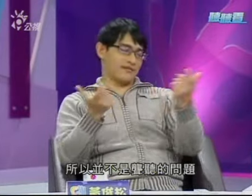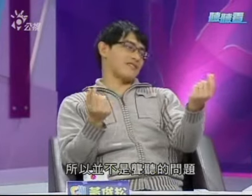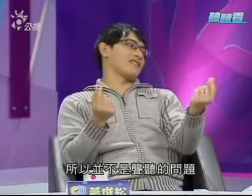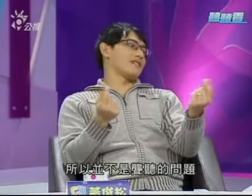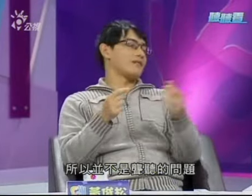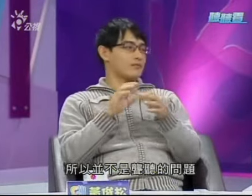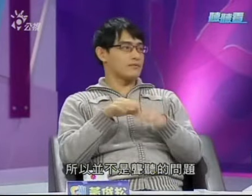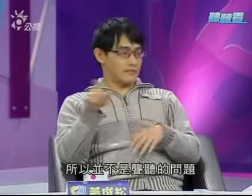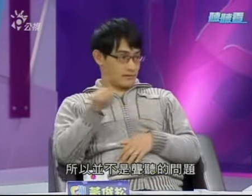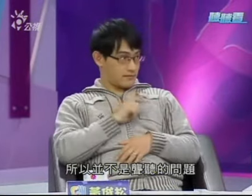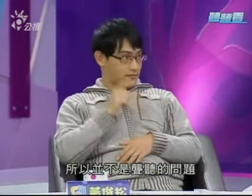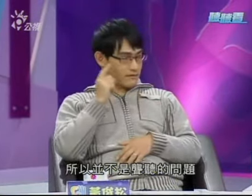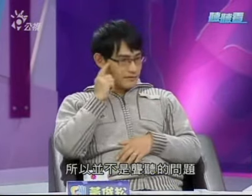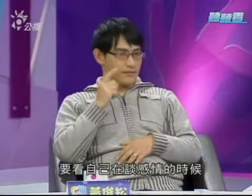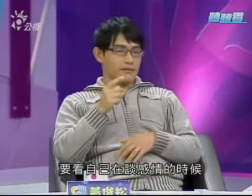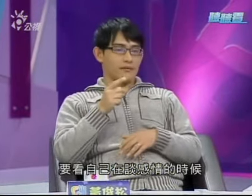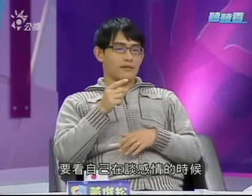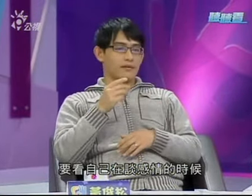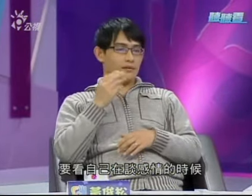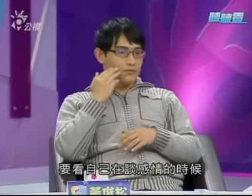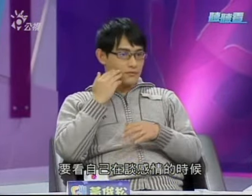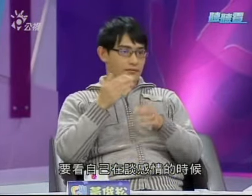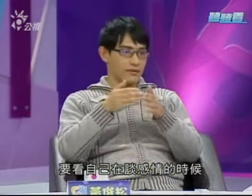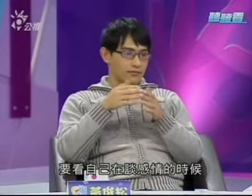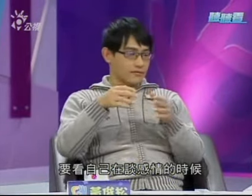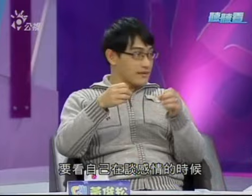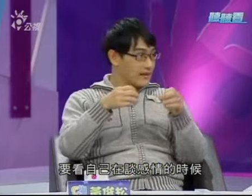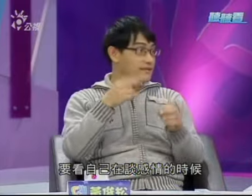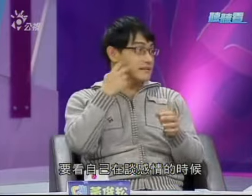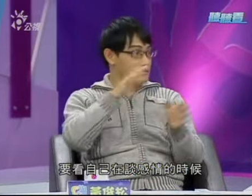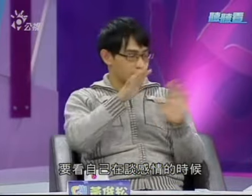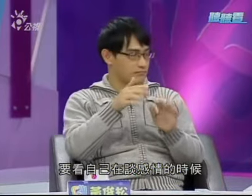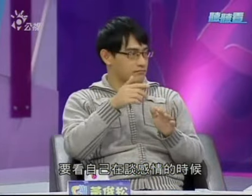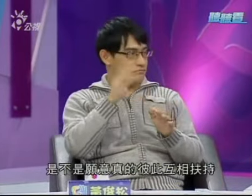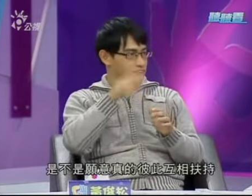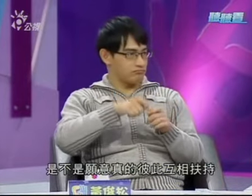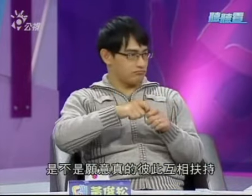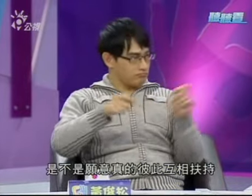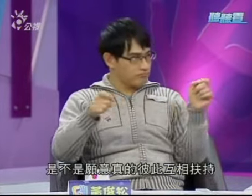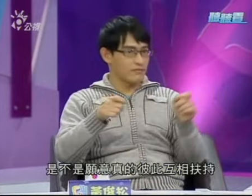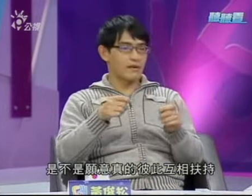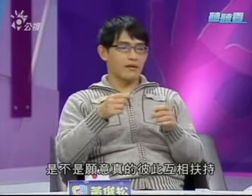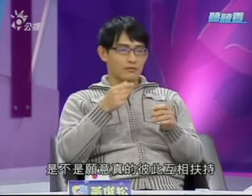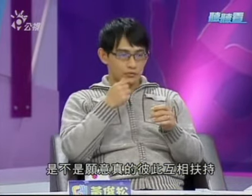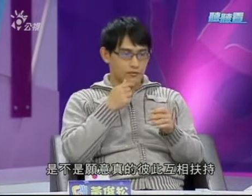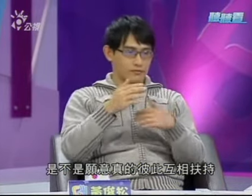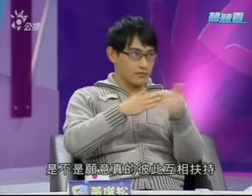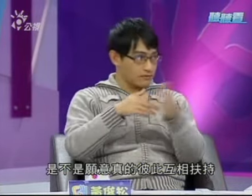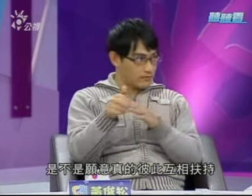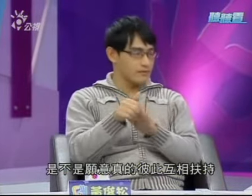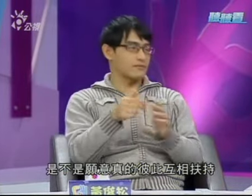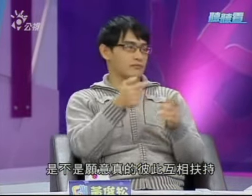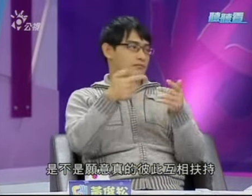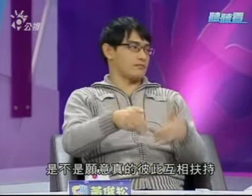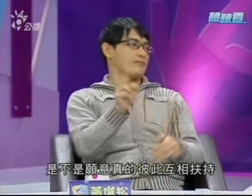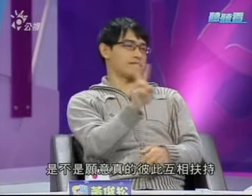不是龙听的问题要看自己在谈感情的时候是不是愿意真的彼此互相扶持